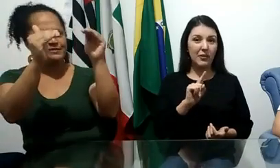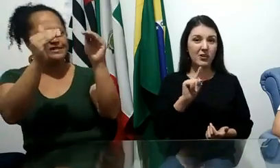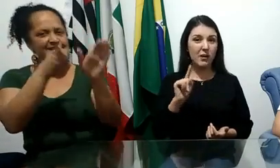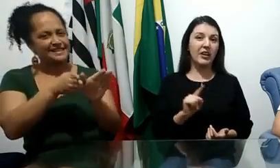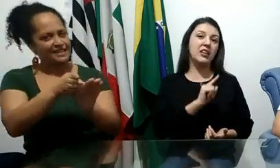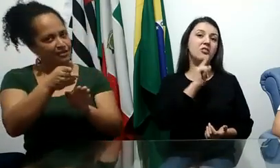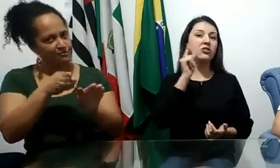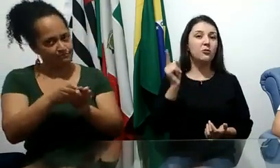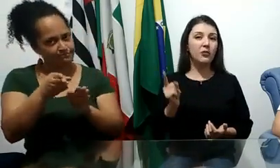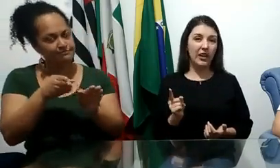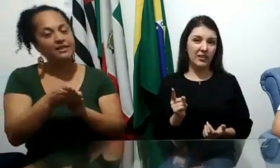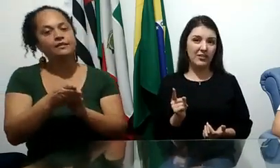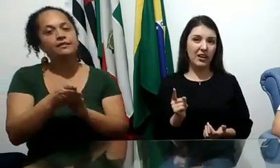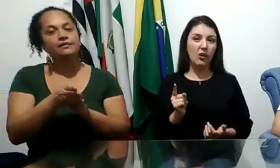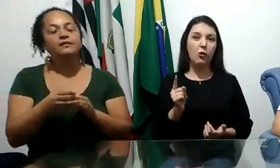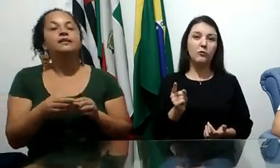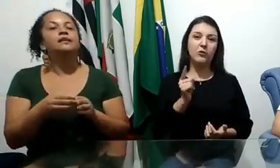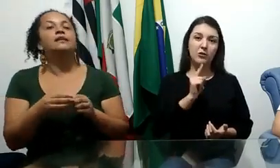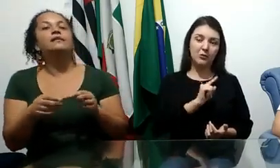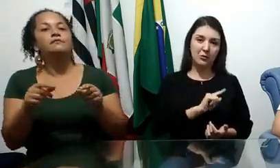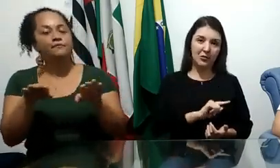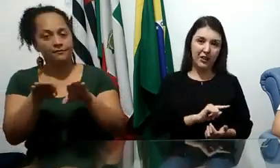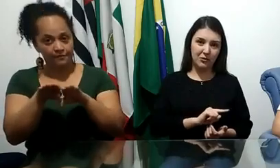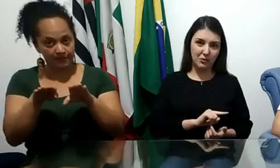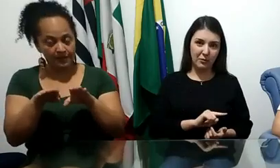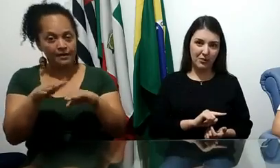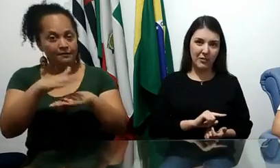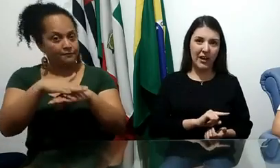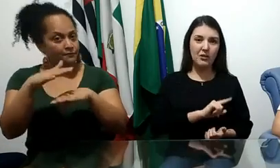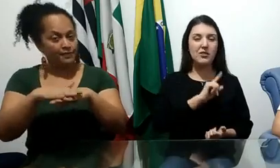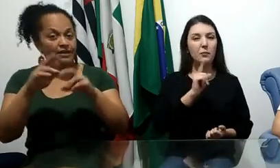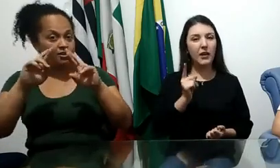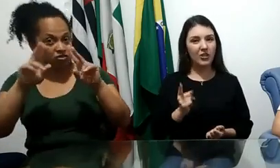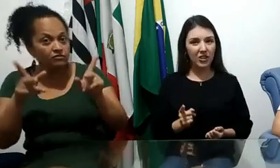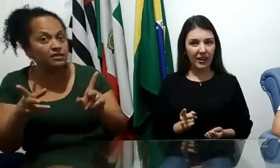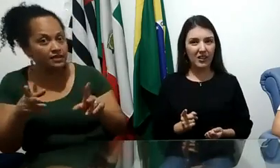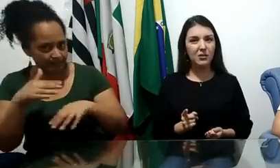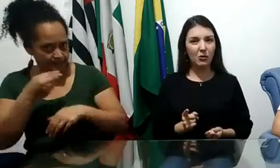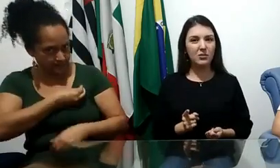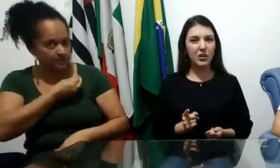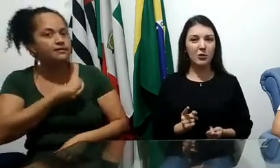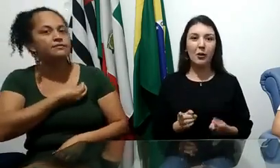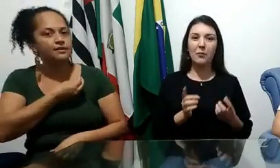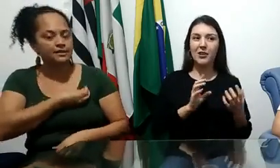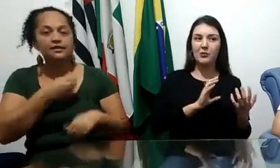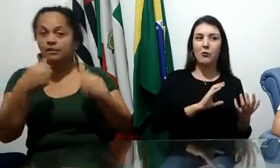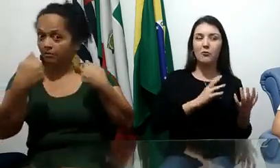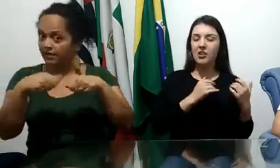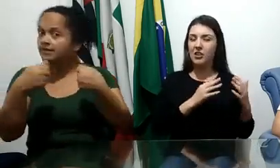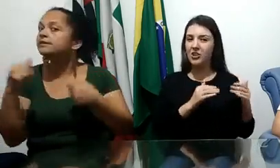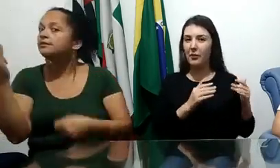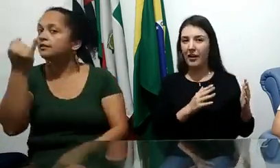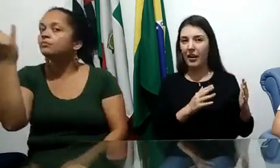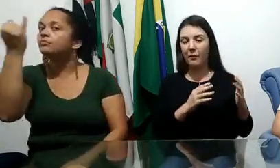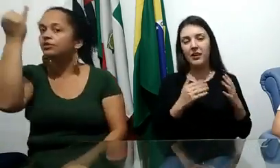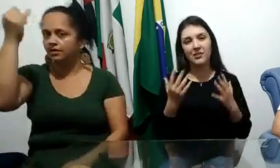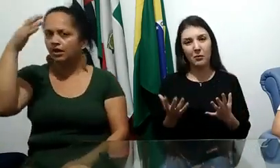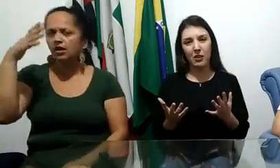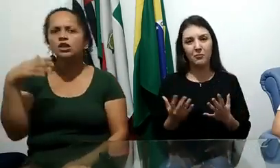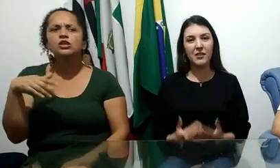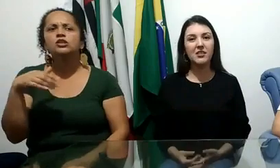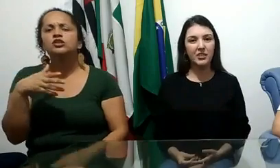depois faz uma grande diferença, ouvir os conselhos dos mais velhos e praticar esse conselho. Não apenas ouvir e deixar para lá,